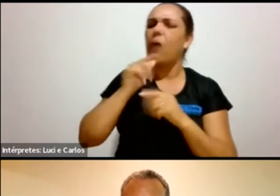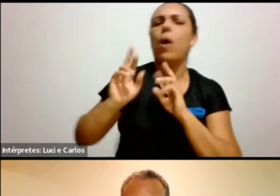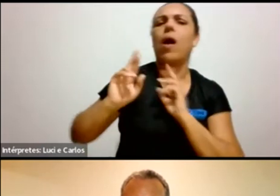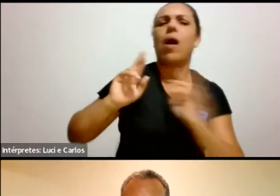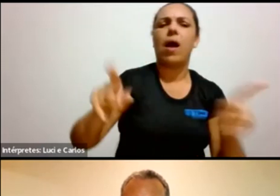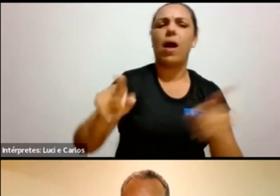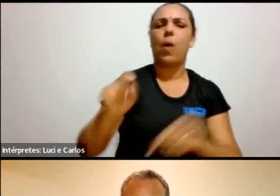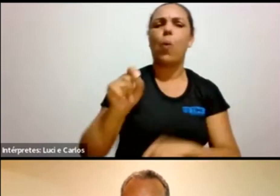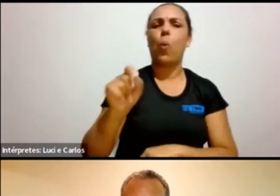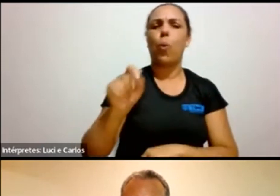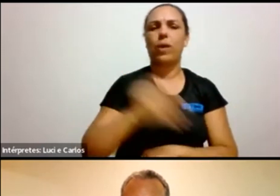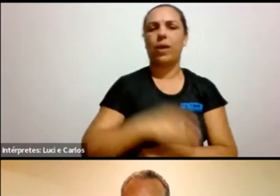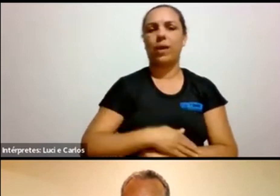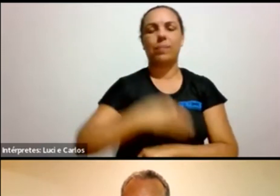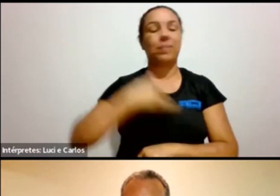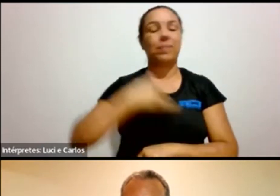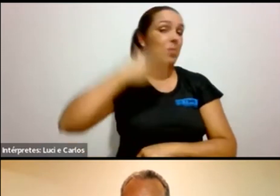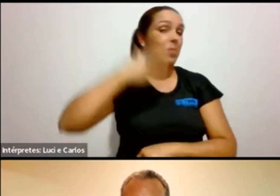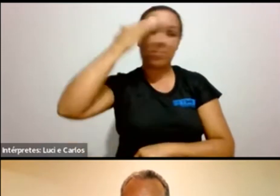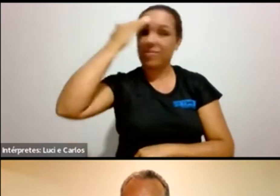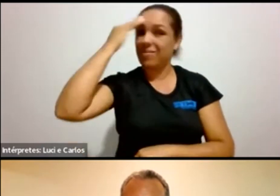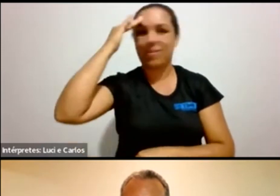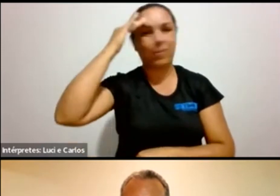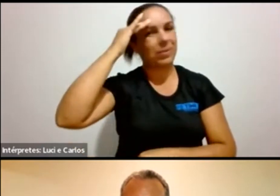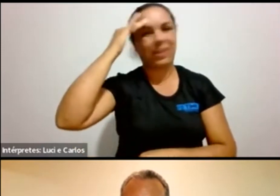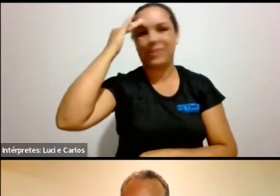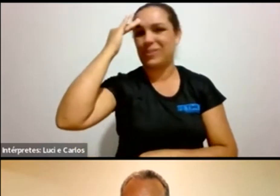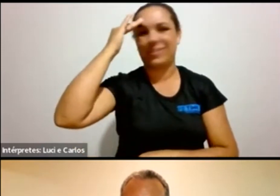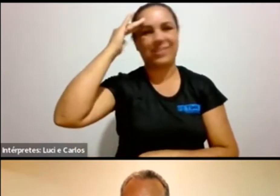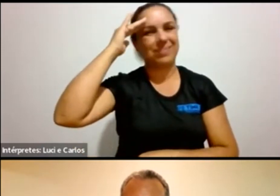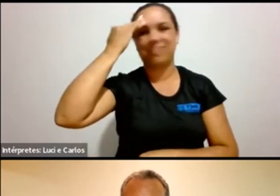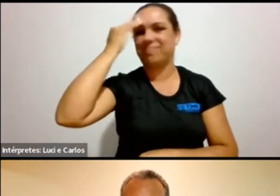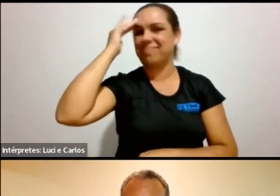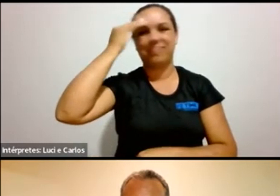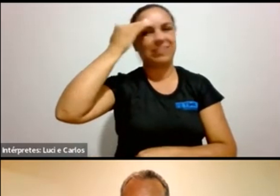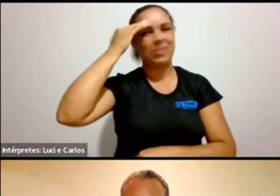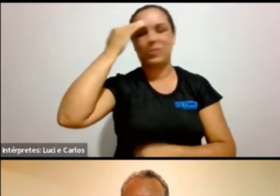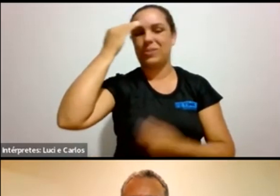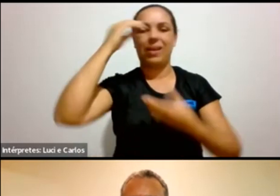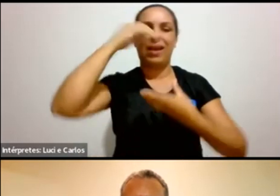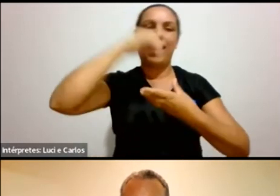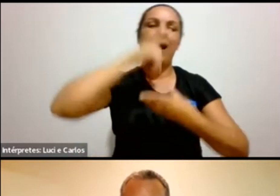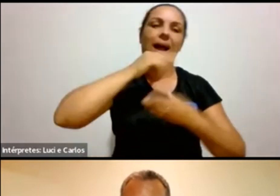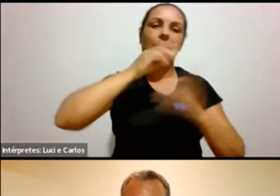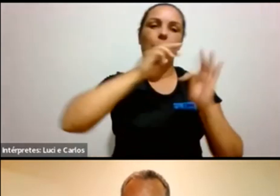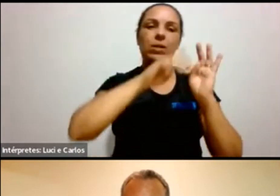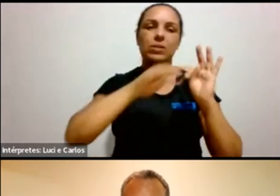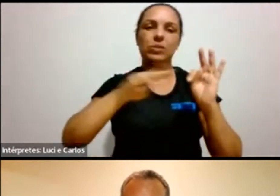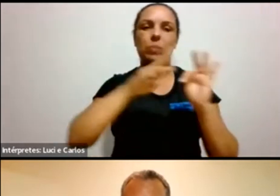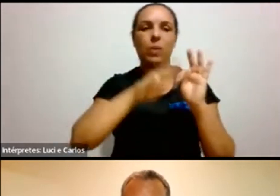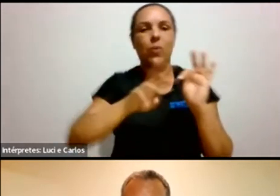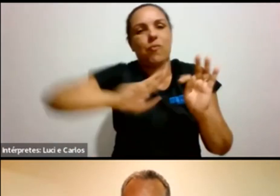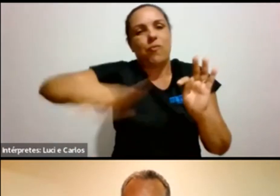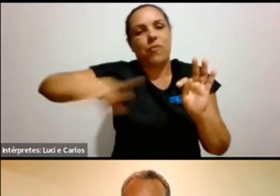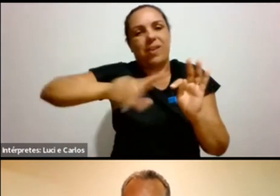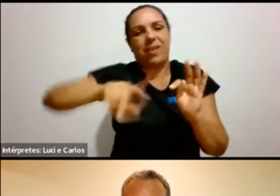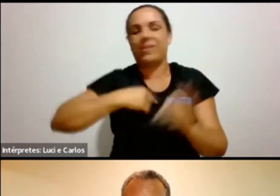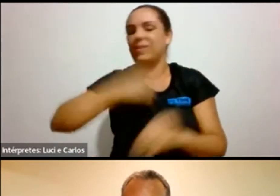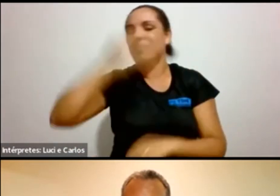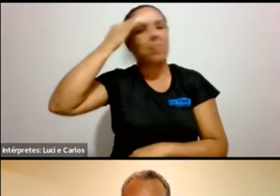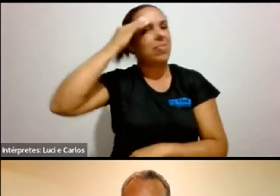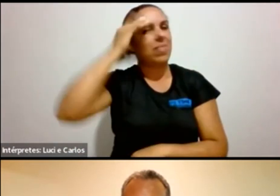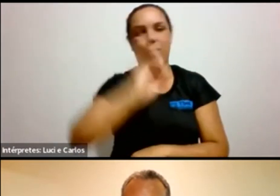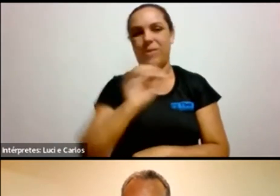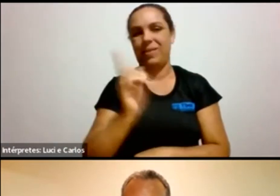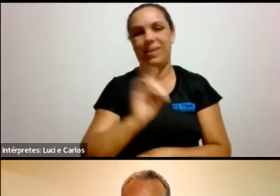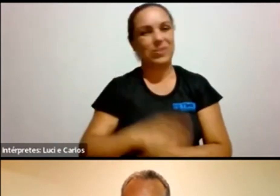que estava, né, mineralizada, alcalinizada, e com magnésio, cálcio, tudo certinho. E para